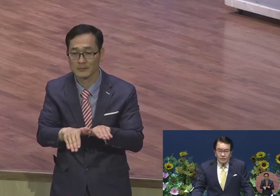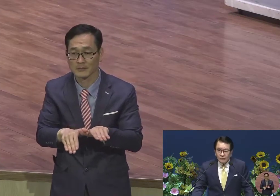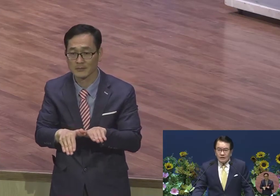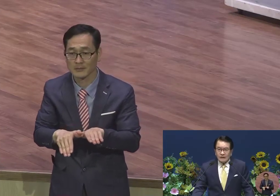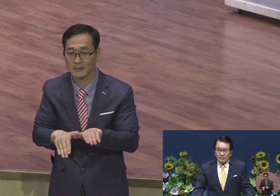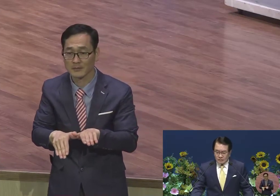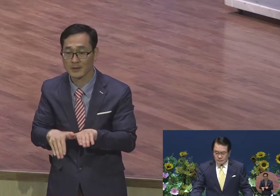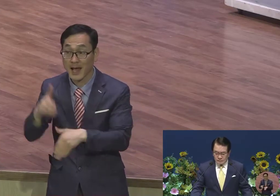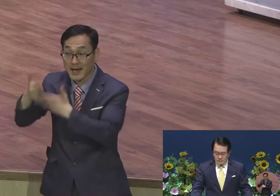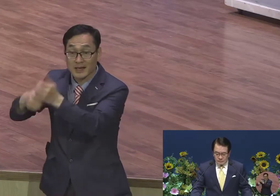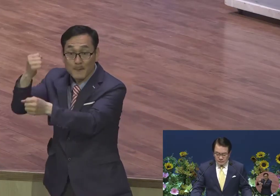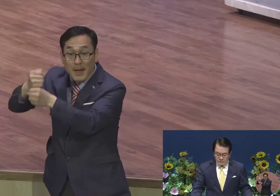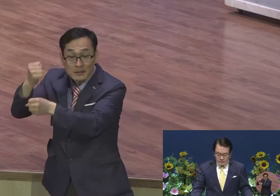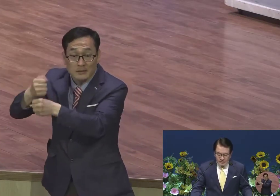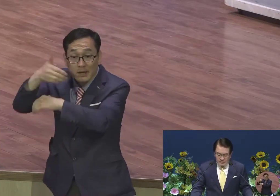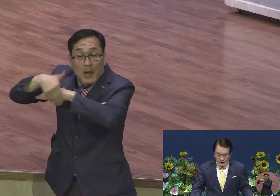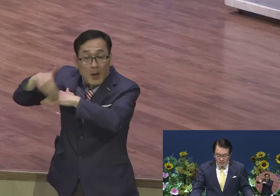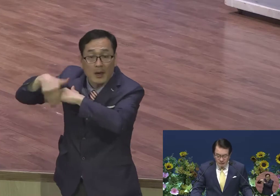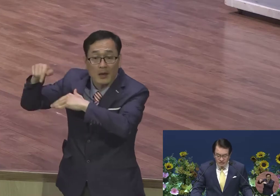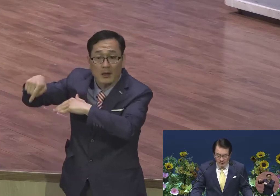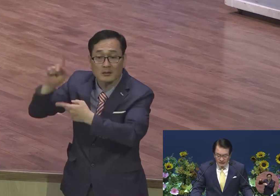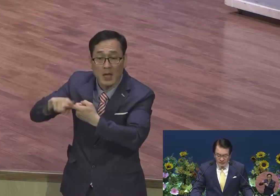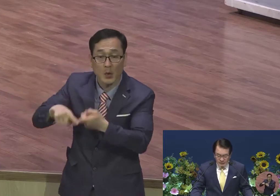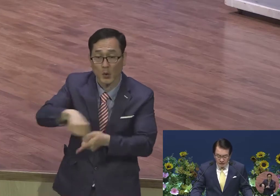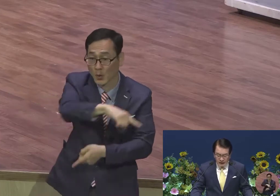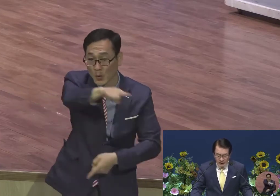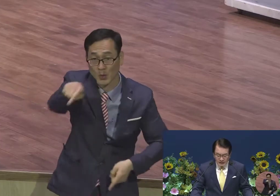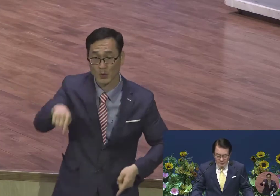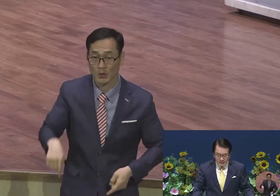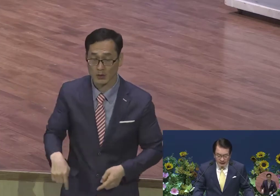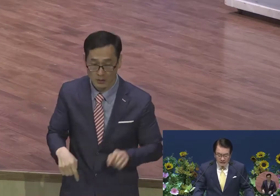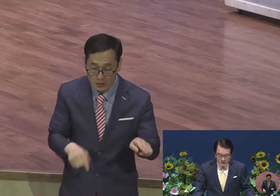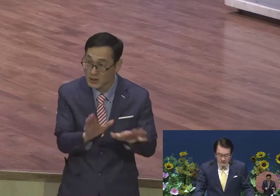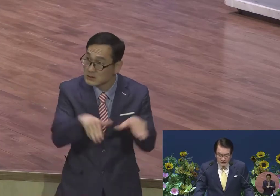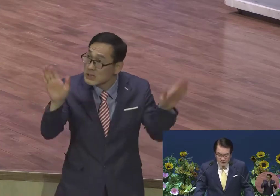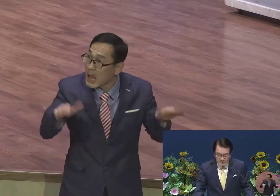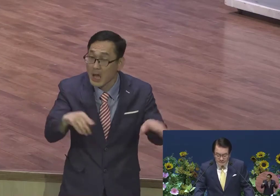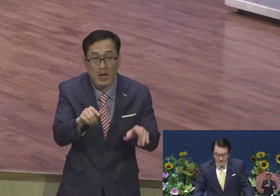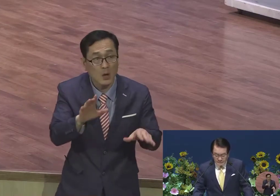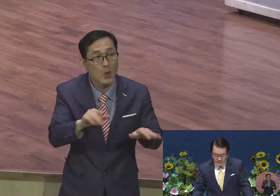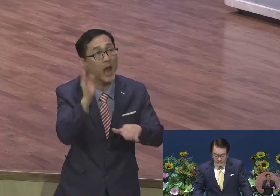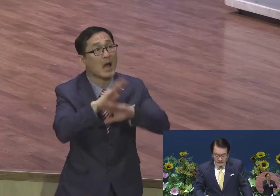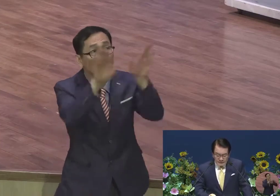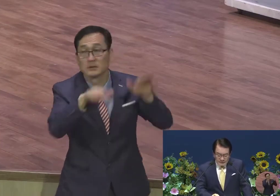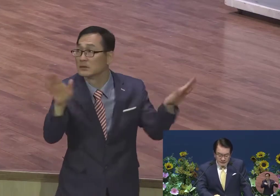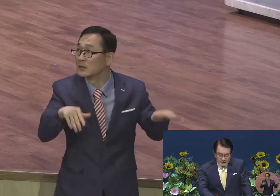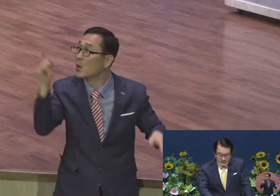창조 원리라고. 그게 질문이 있으면 안 돼요. 그게 하나님의 만도 있었어요.